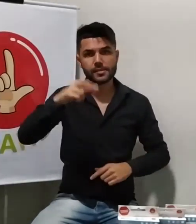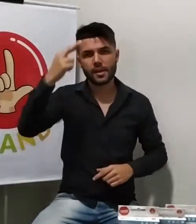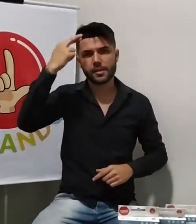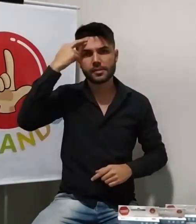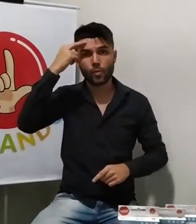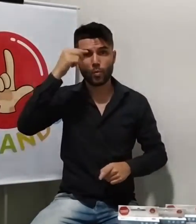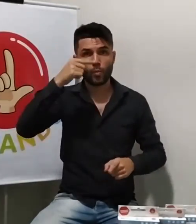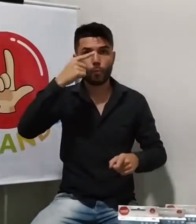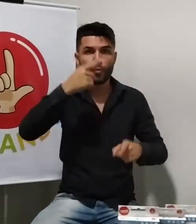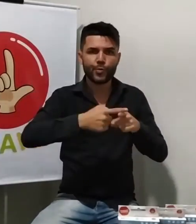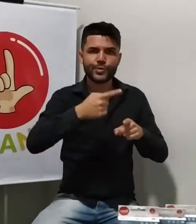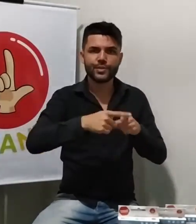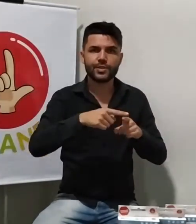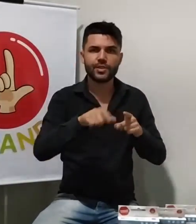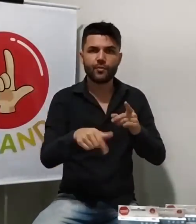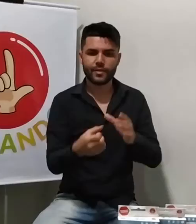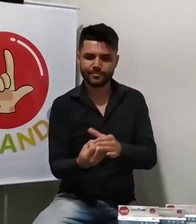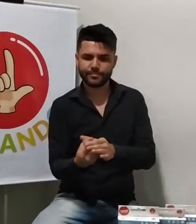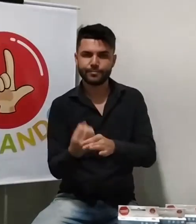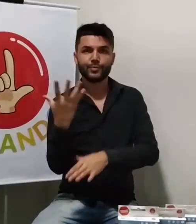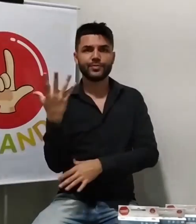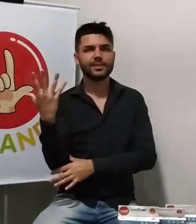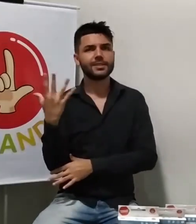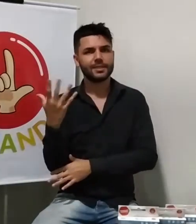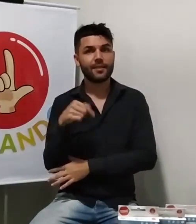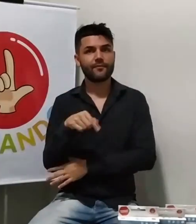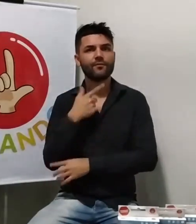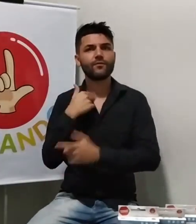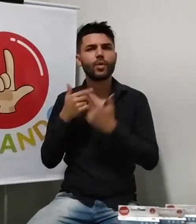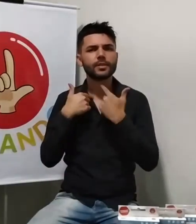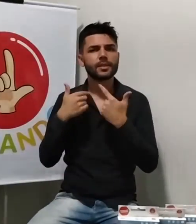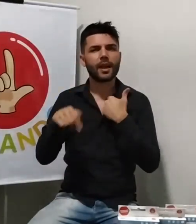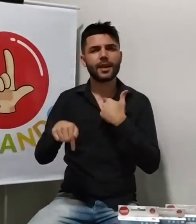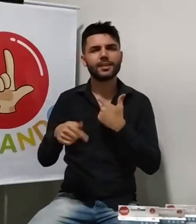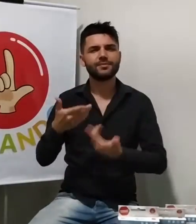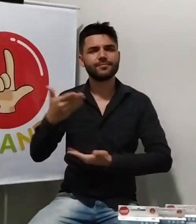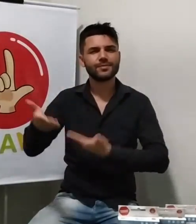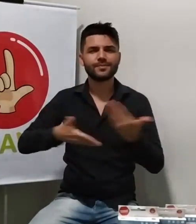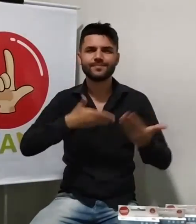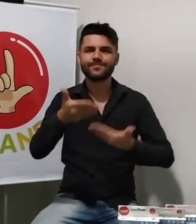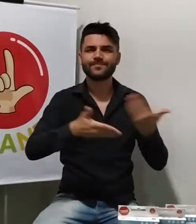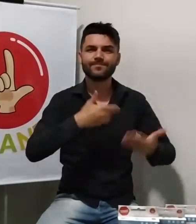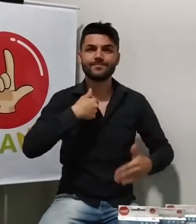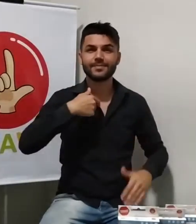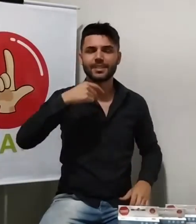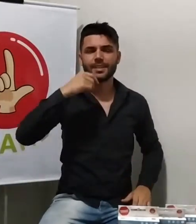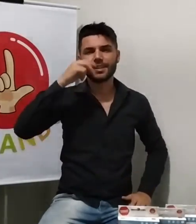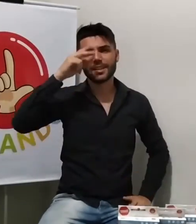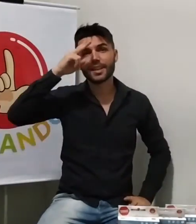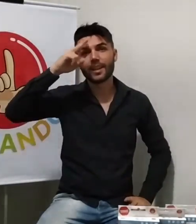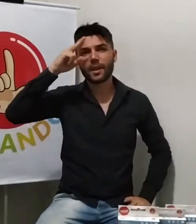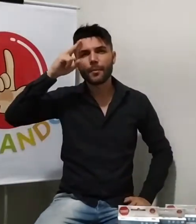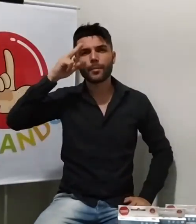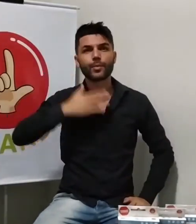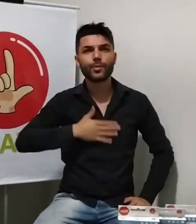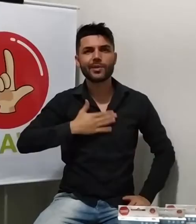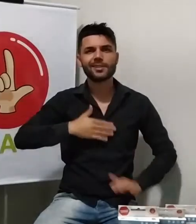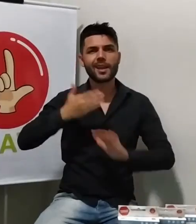seja a raiz da criação do Geração de Valor, a minha vontade de compartilhar, porque eu lembro quanto eu gostaria, naquela época, o quanto eu tinha